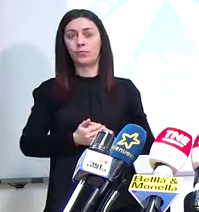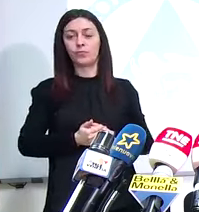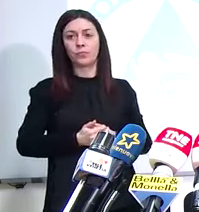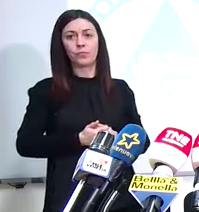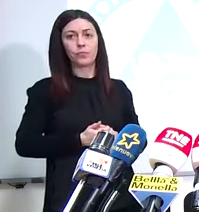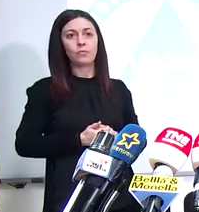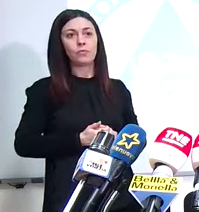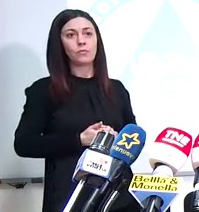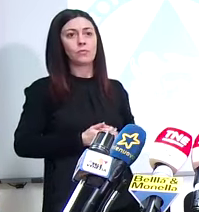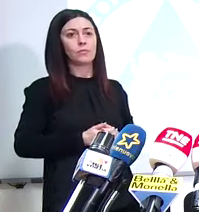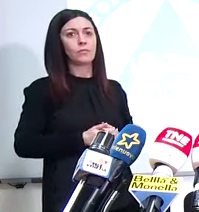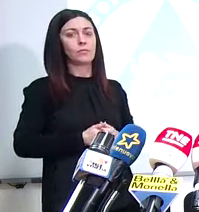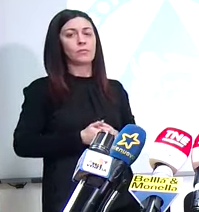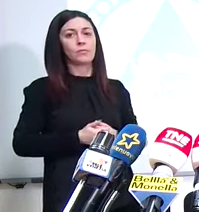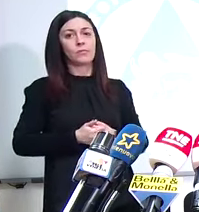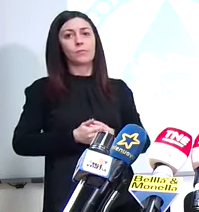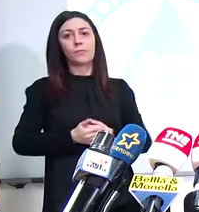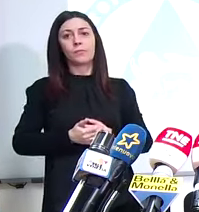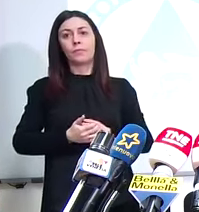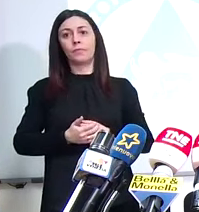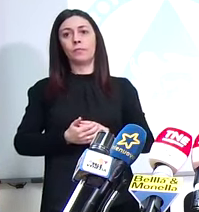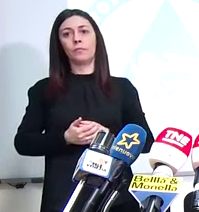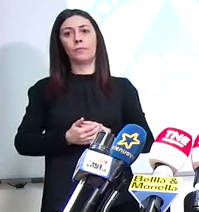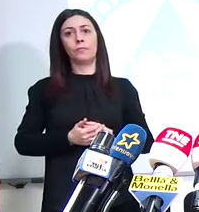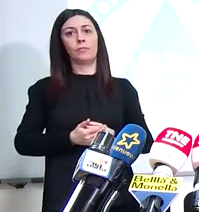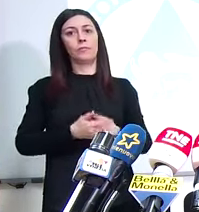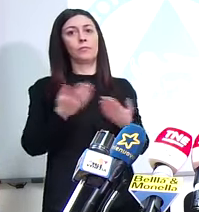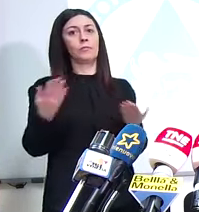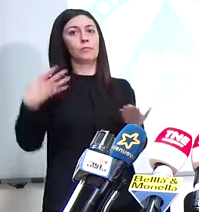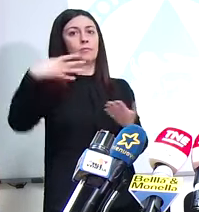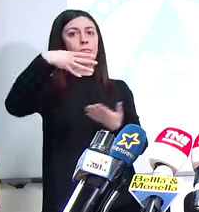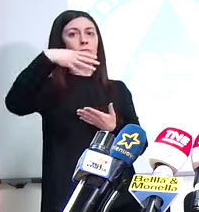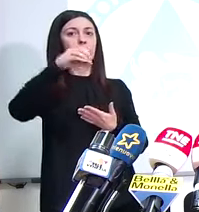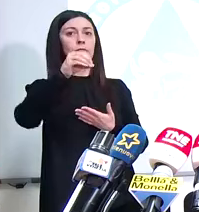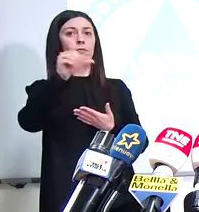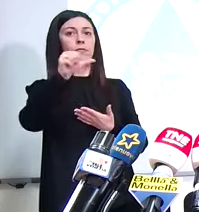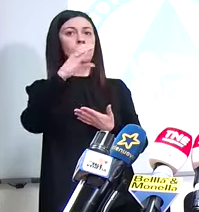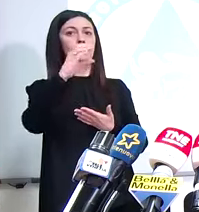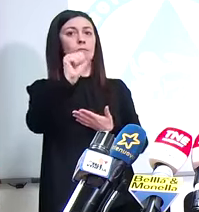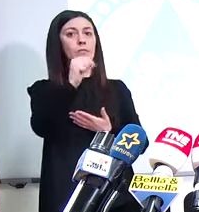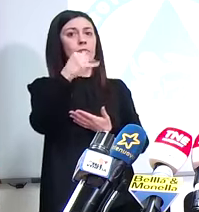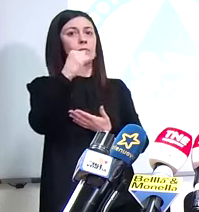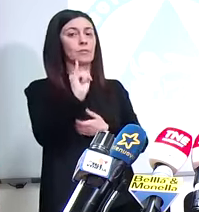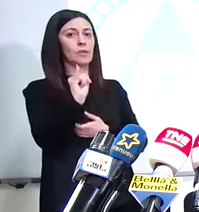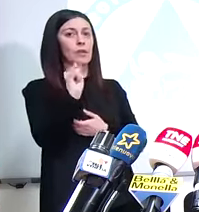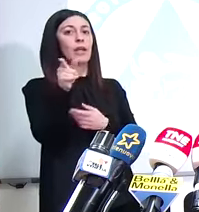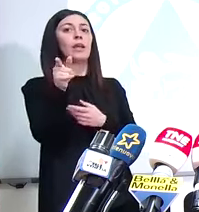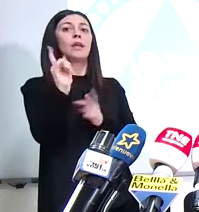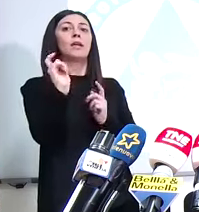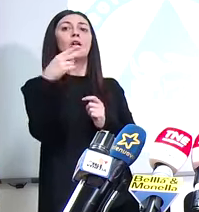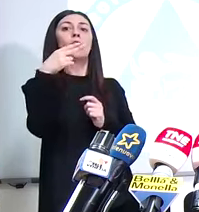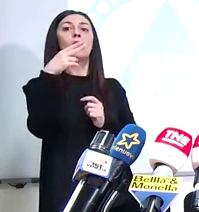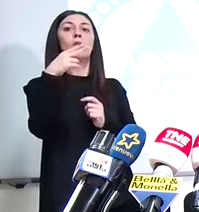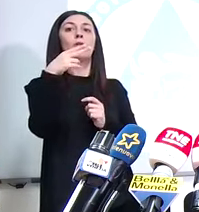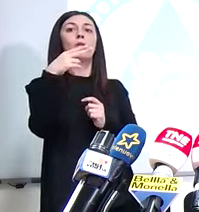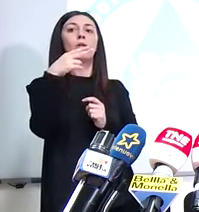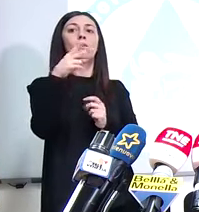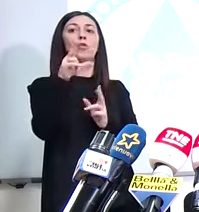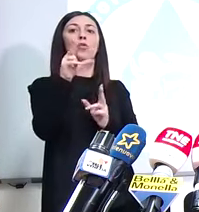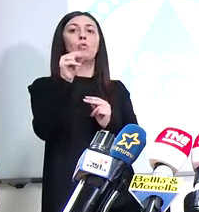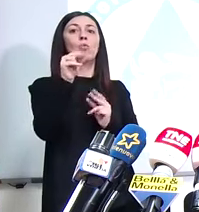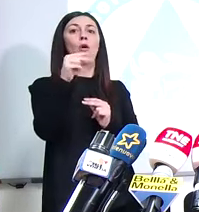grazie prego moscati e nuovo terraglio prigioni albino